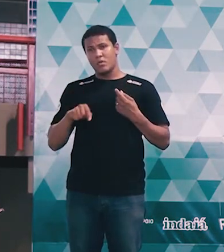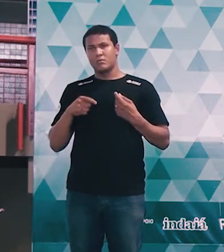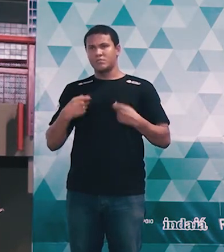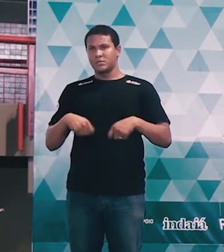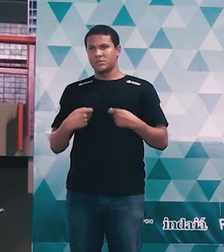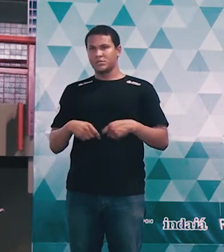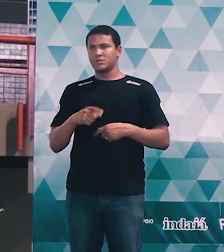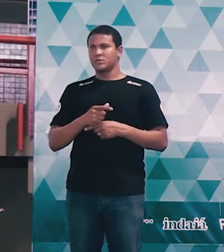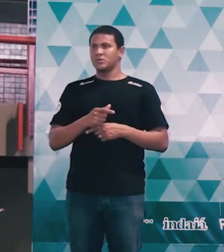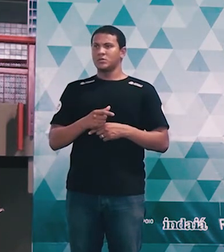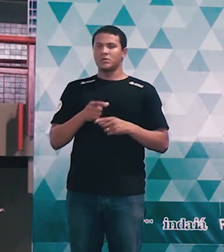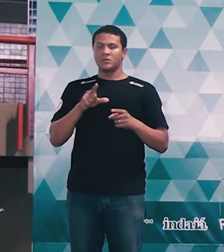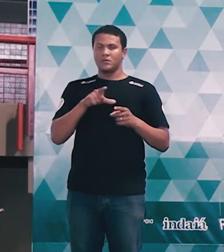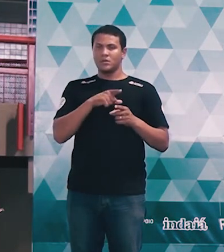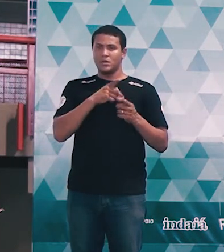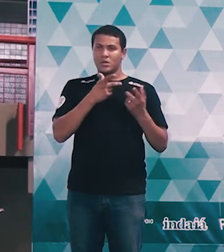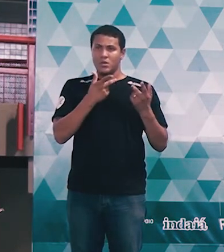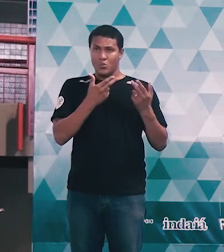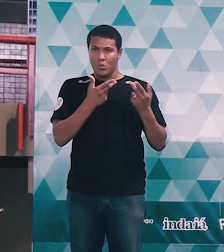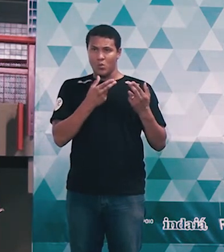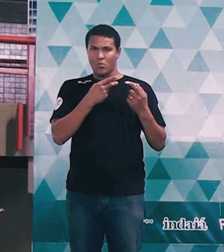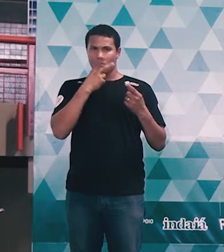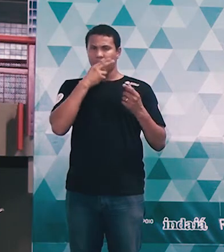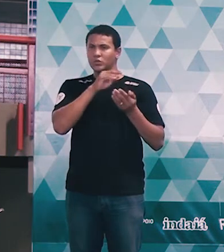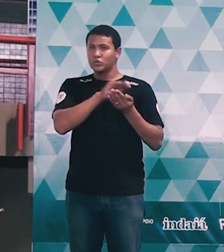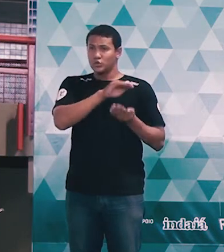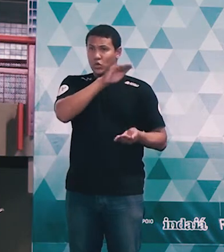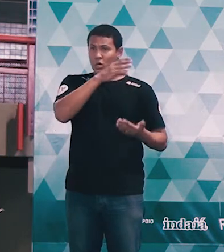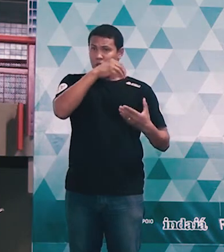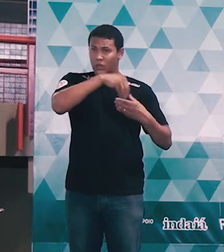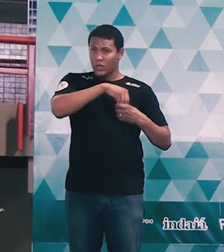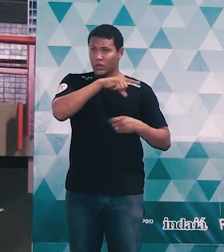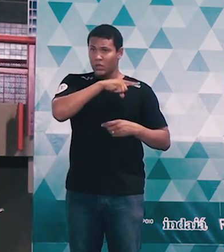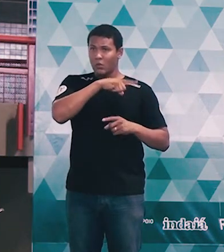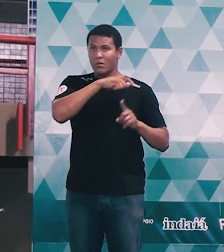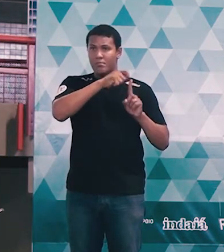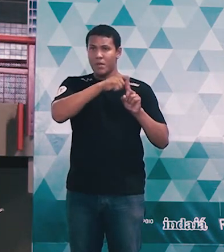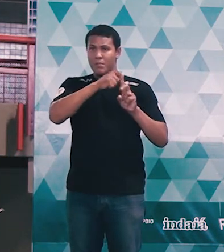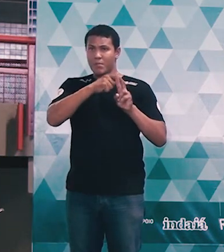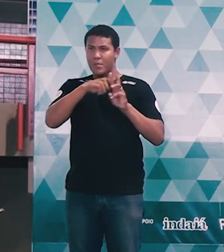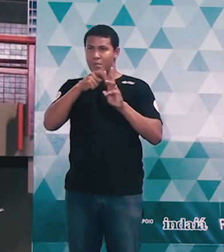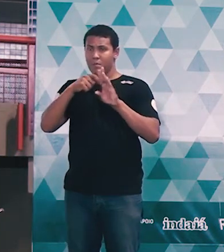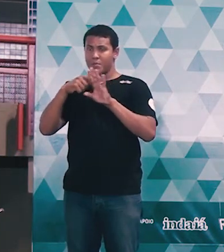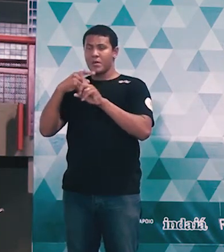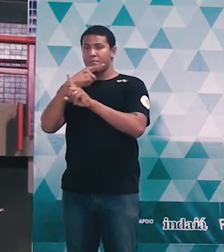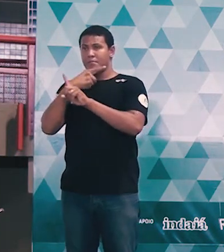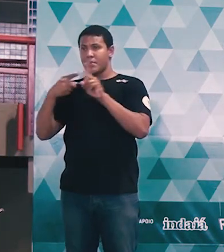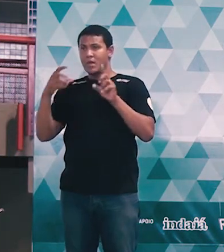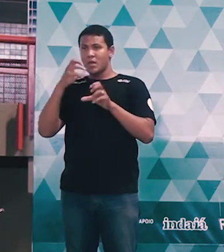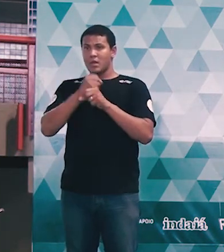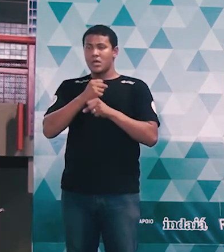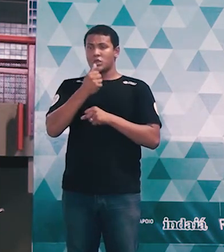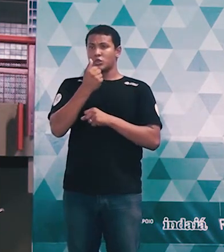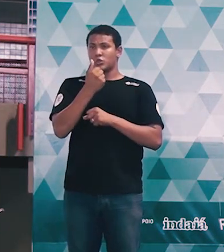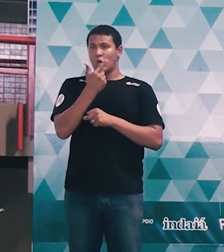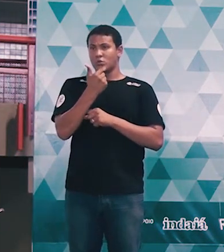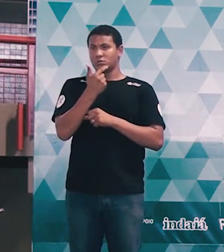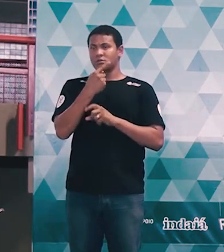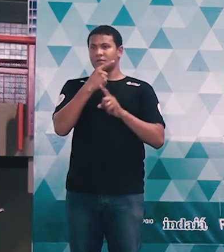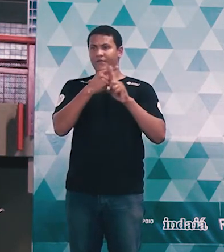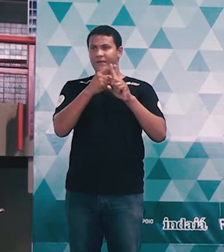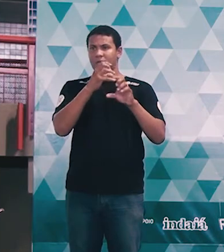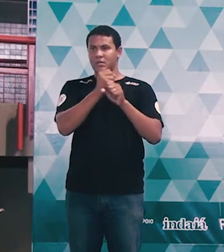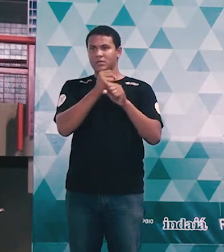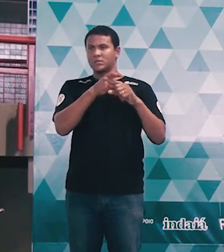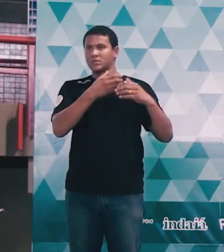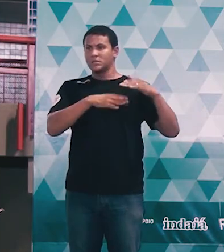a 12 vezes a média das quantidades mensais das vacinas aplicadas nos últimos 5 meses. Então vamos